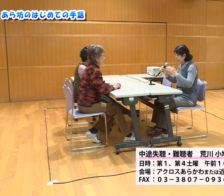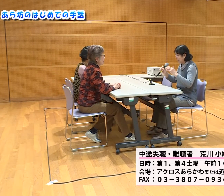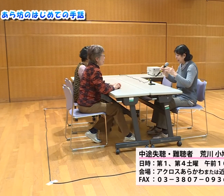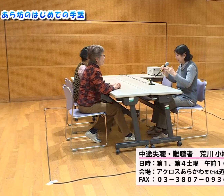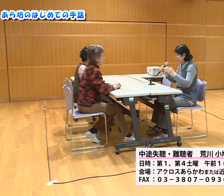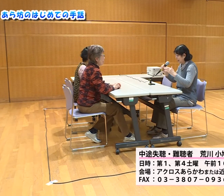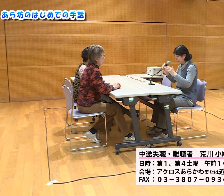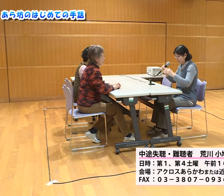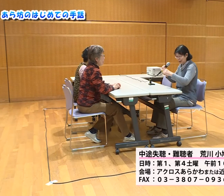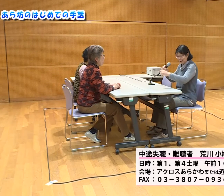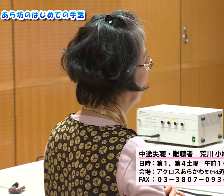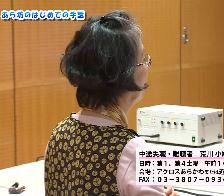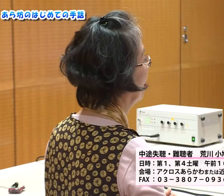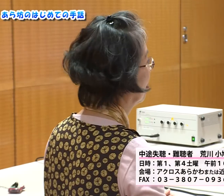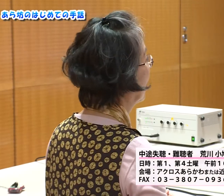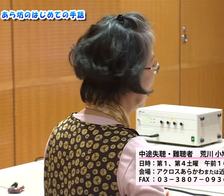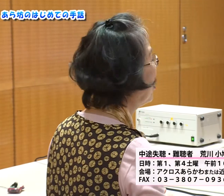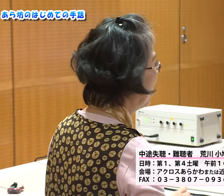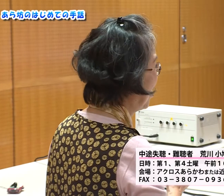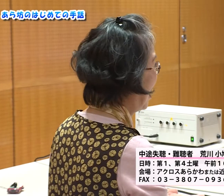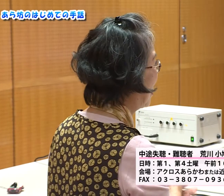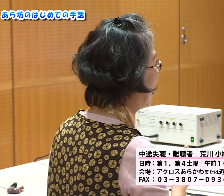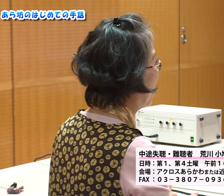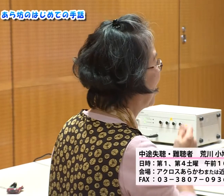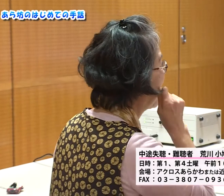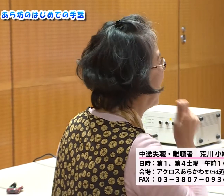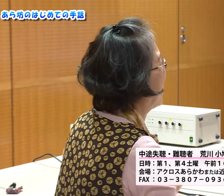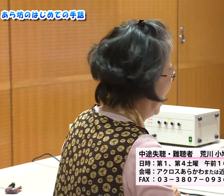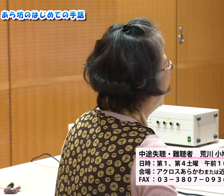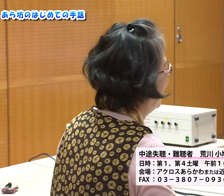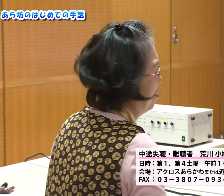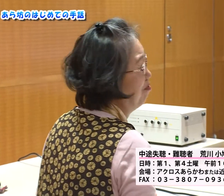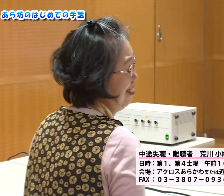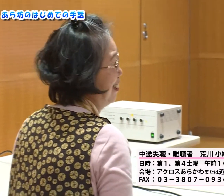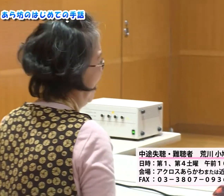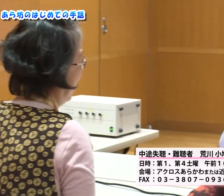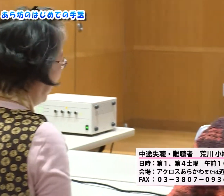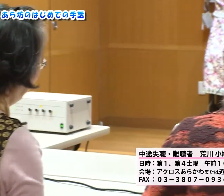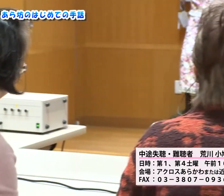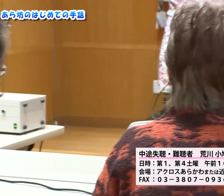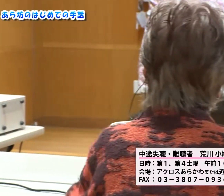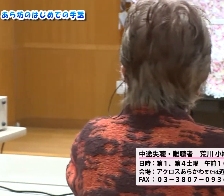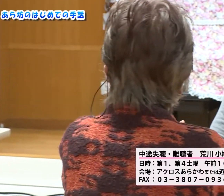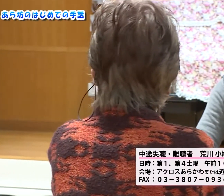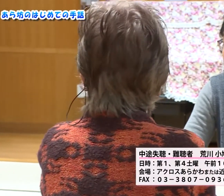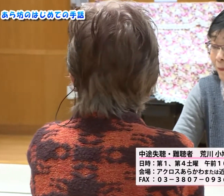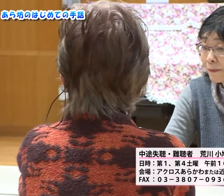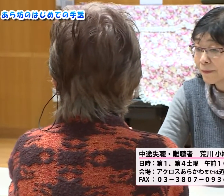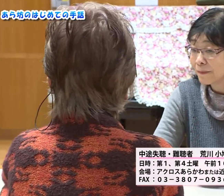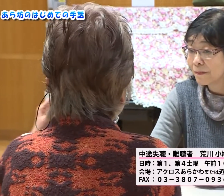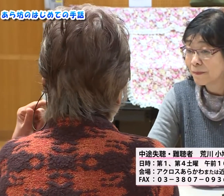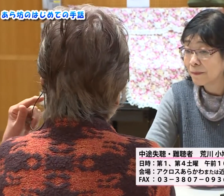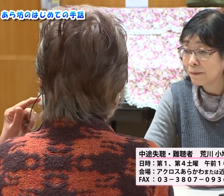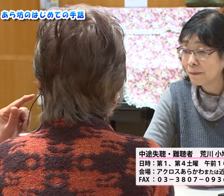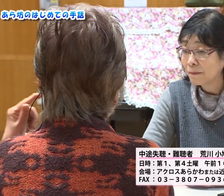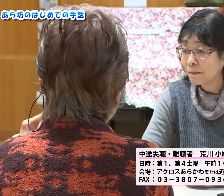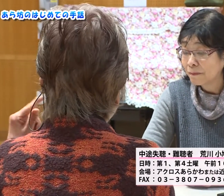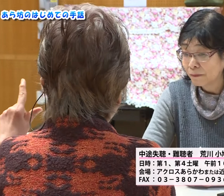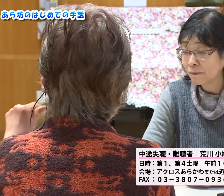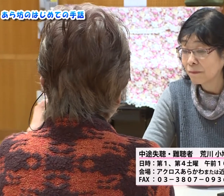。小鳩の会は毎月第1、第4土曜日にアクロス荒川や近隣の広場